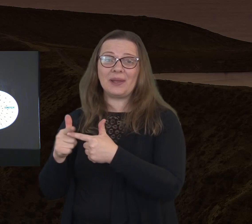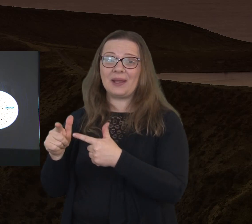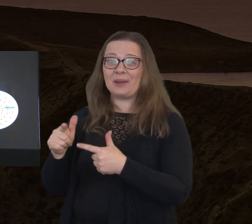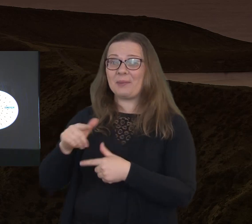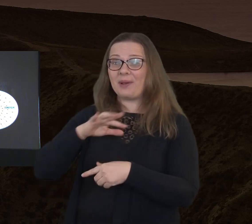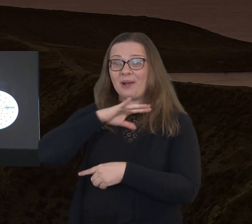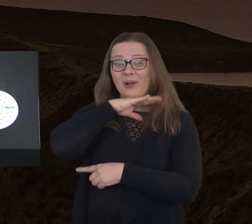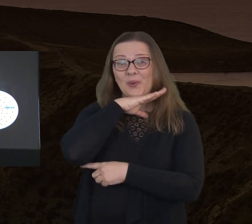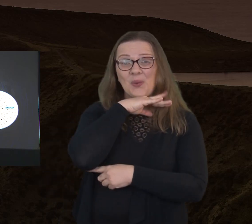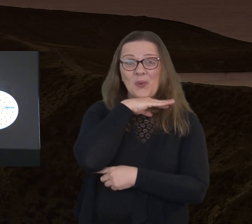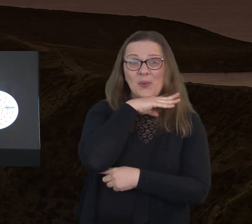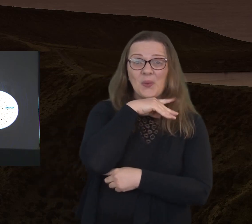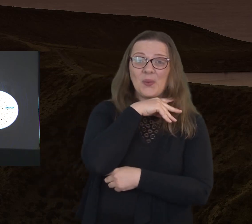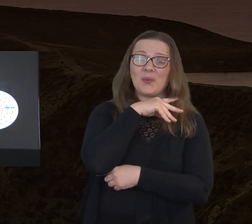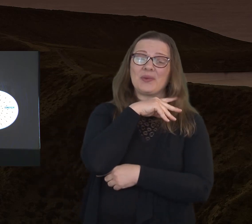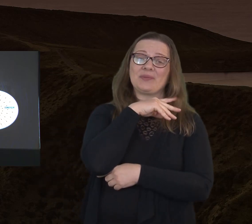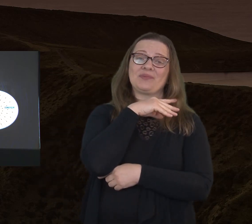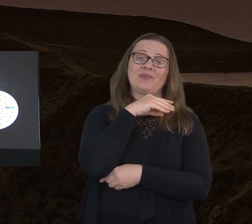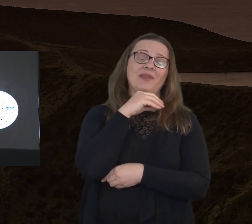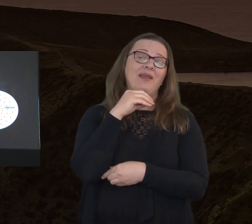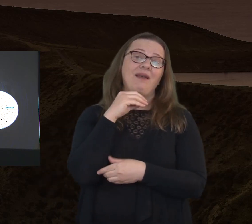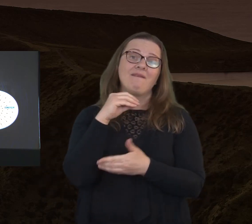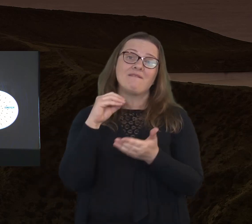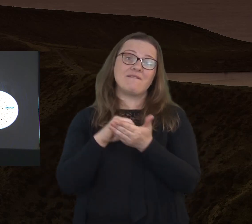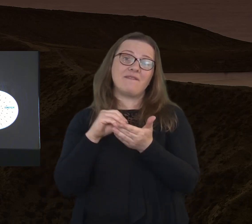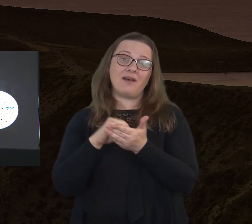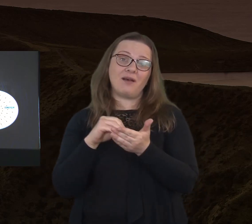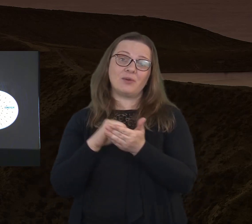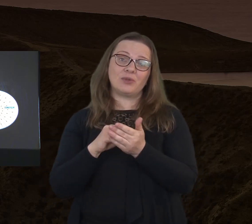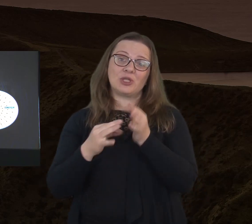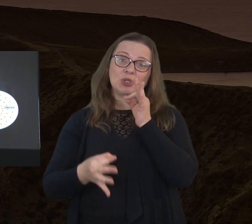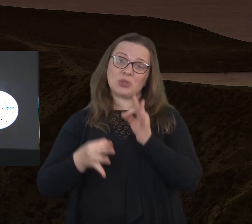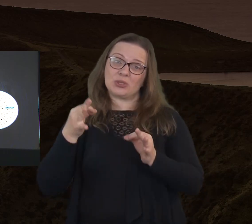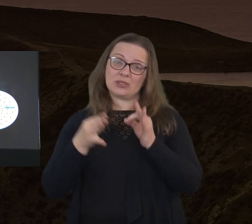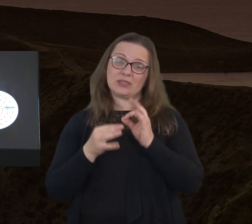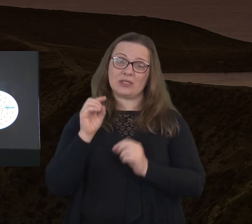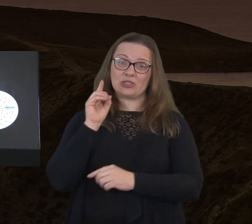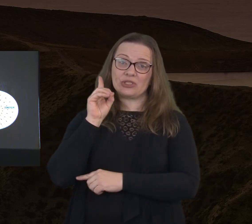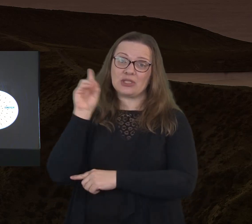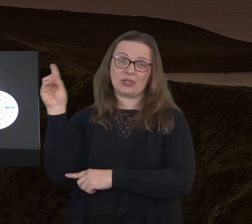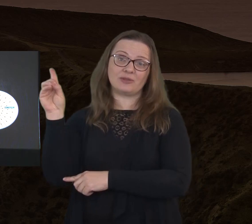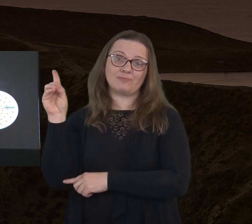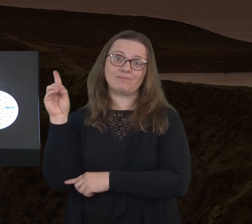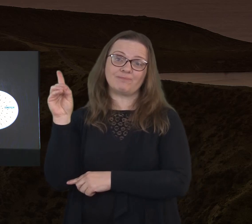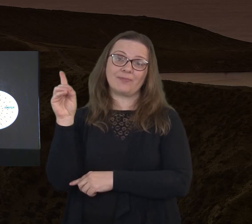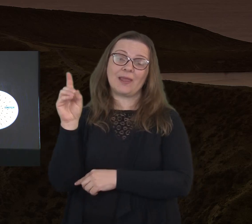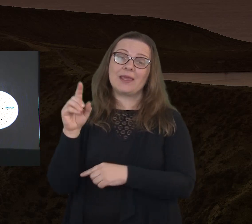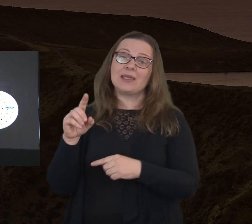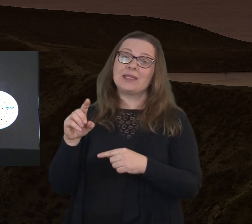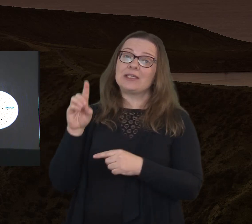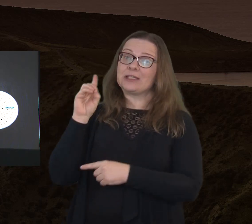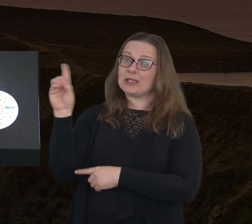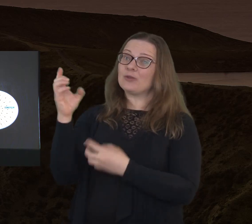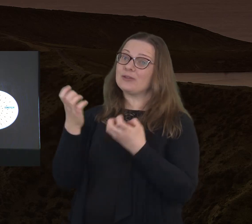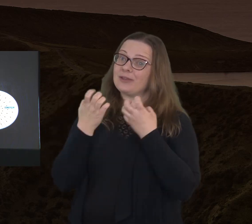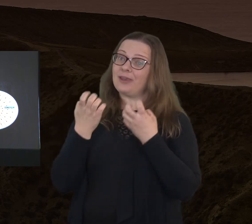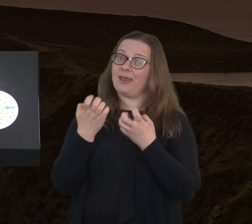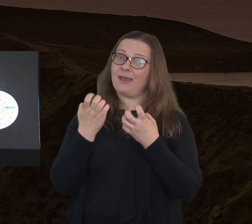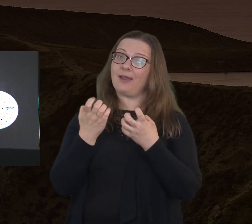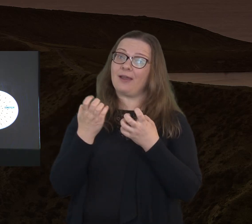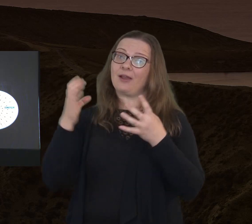permeia nesse mundo em que vivemos. Então, Deus deseja reconectar o homem, mas a partir